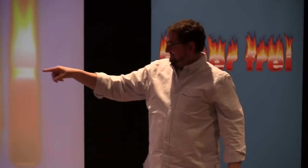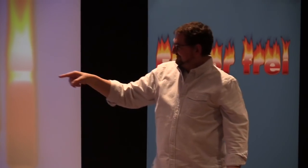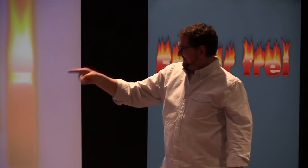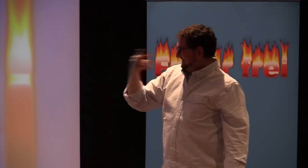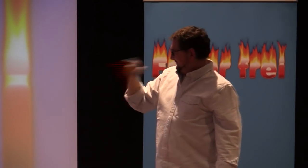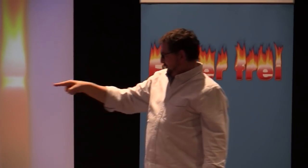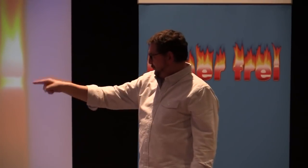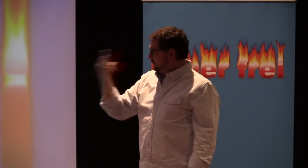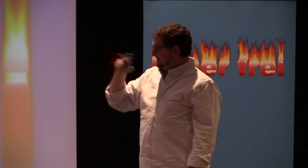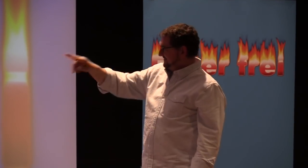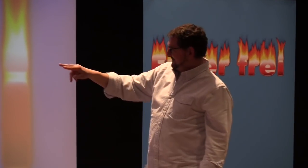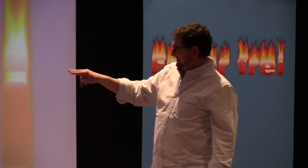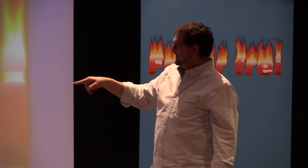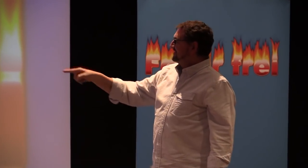Kevin, eine direkte Frage.